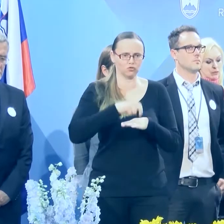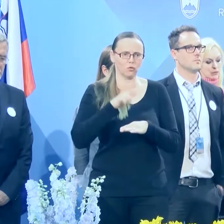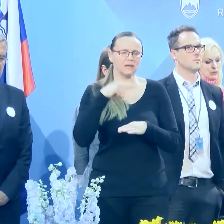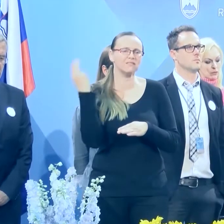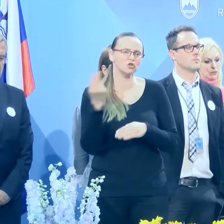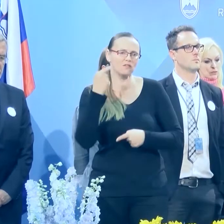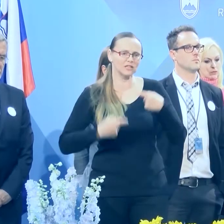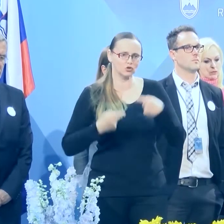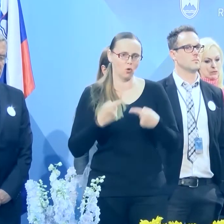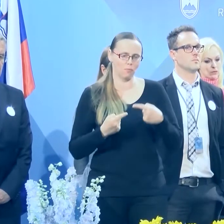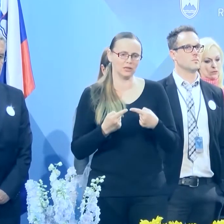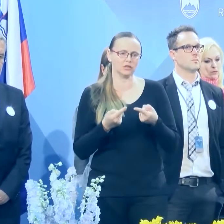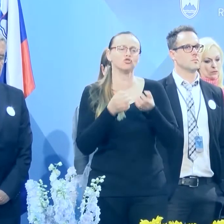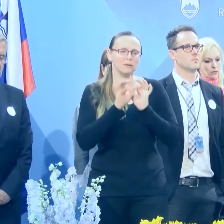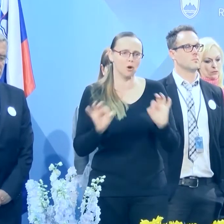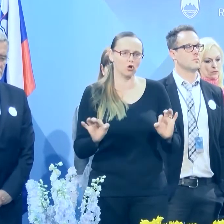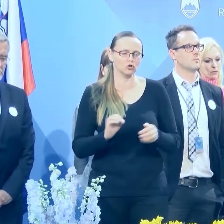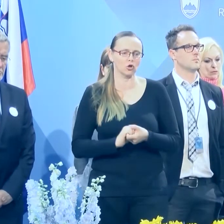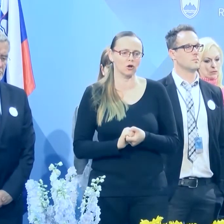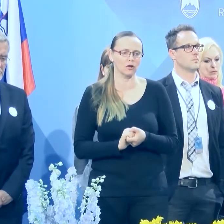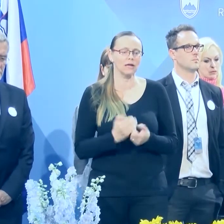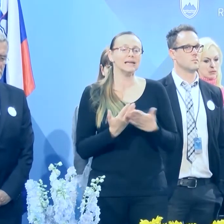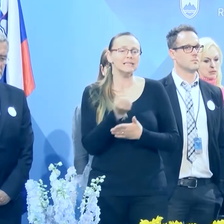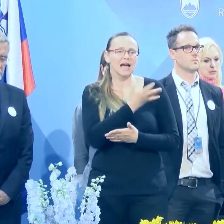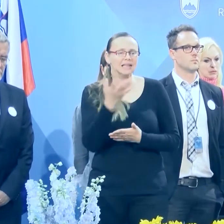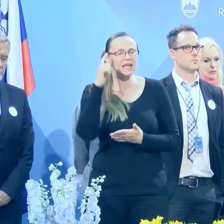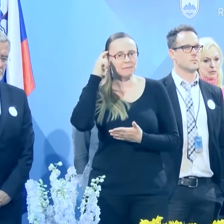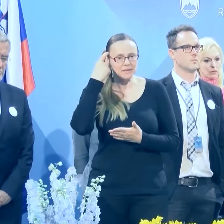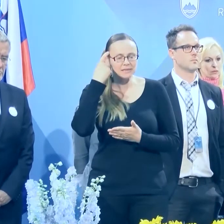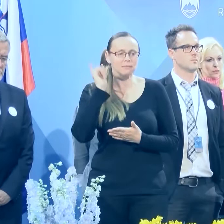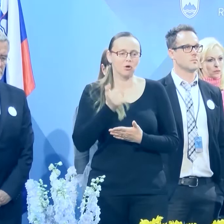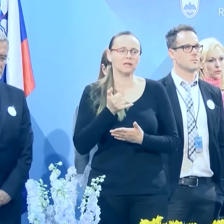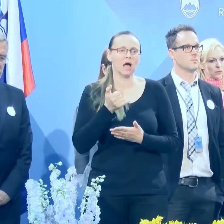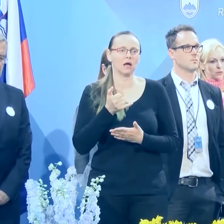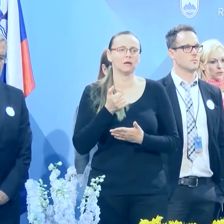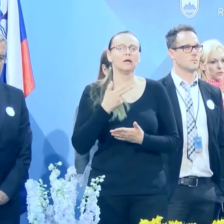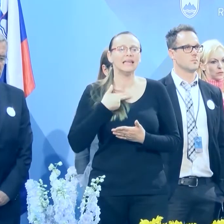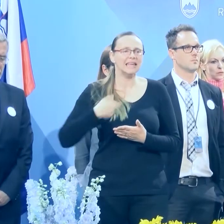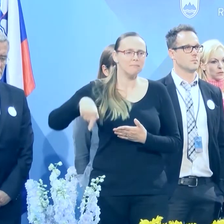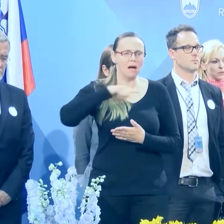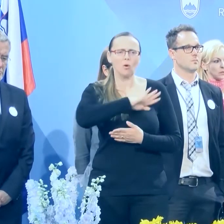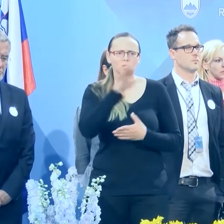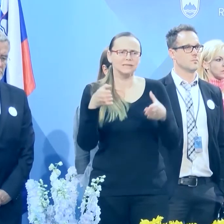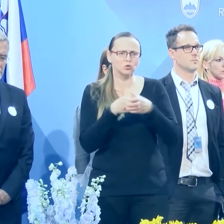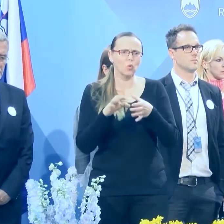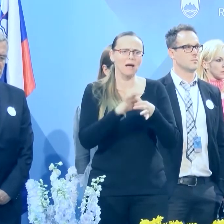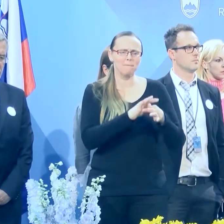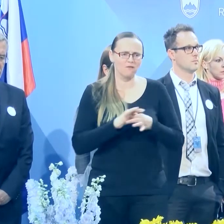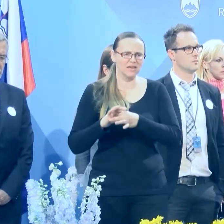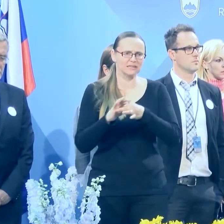slovensko politično areno in za katere sodimo, da imamo vsi skupaj